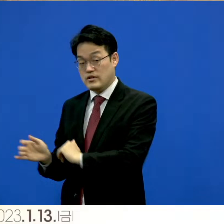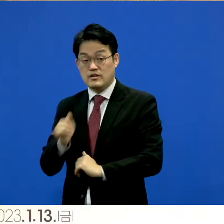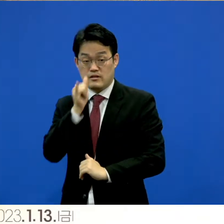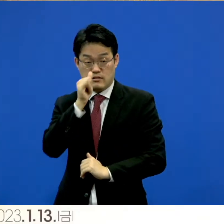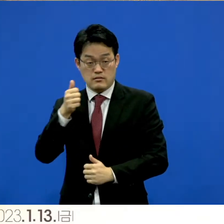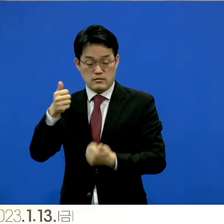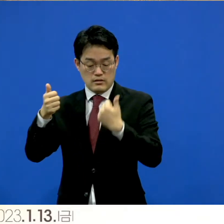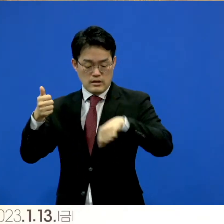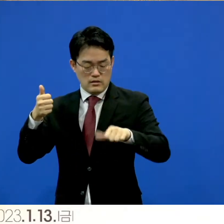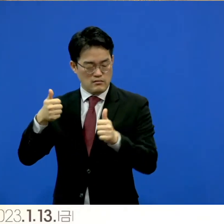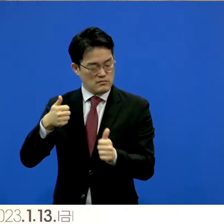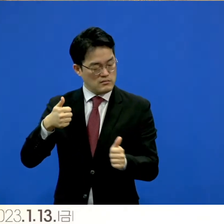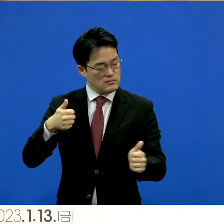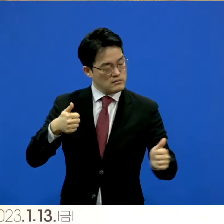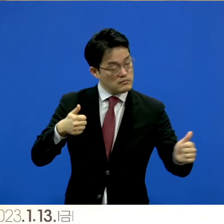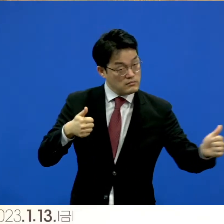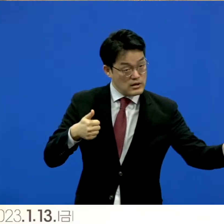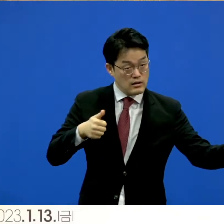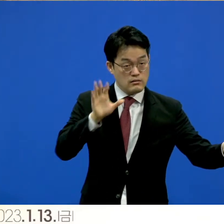떠나간 이후 미리 준비해 놨어요.